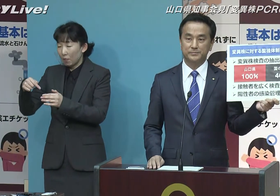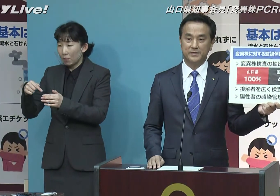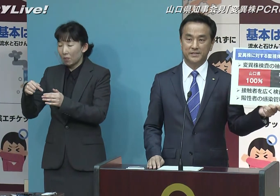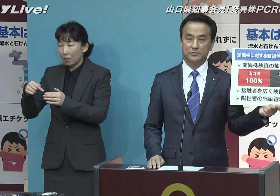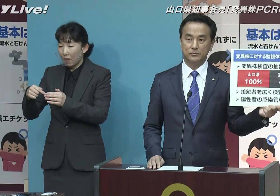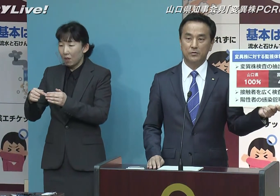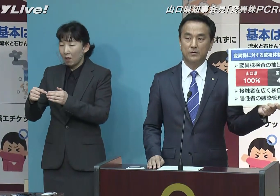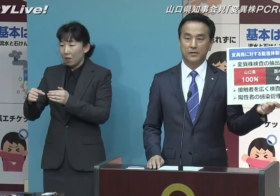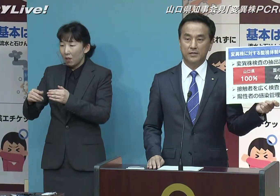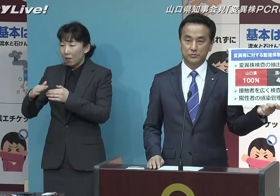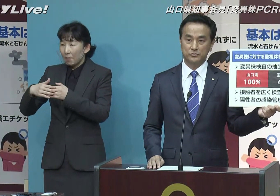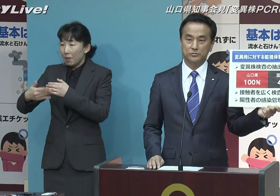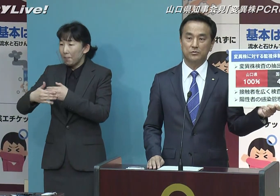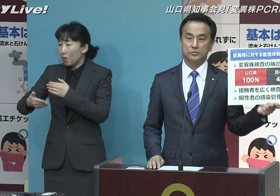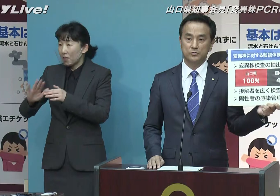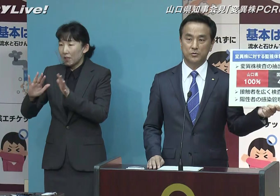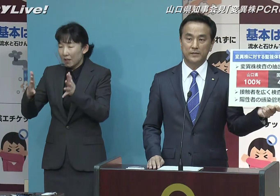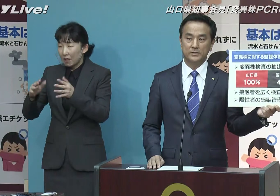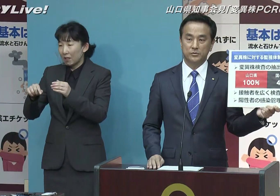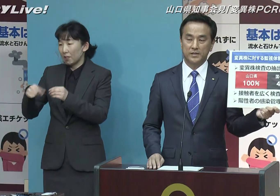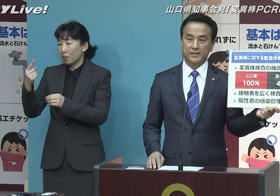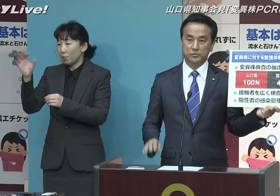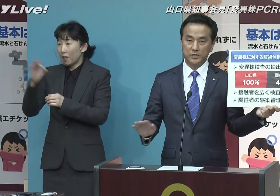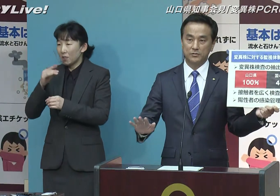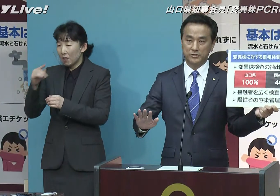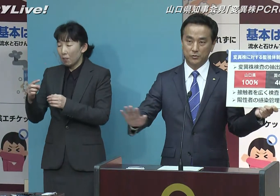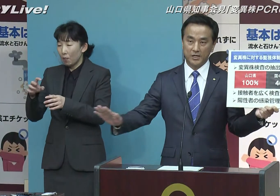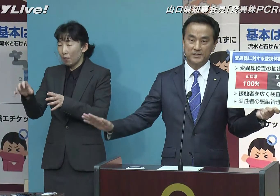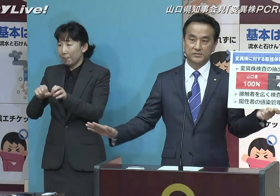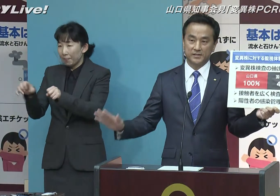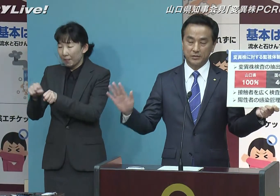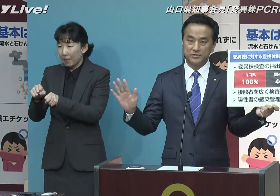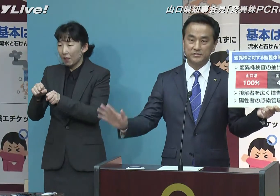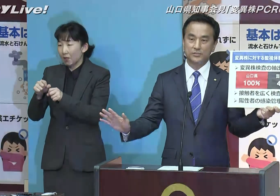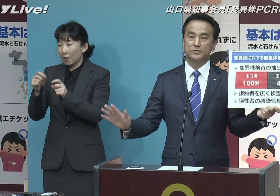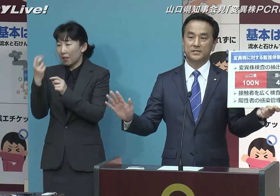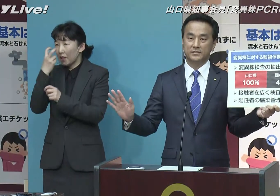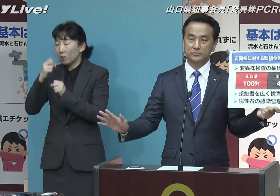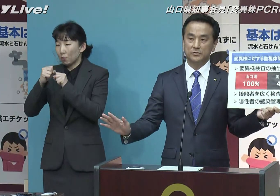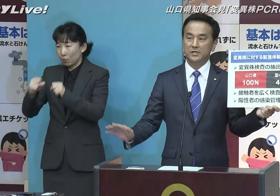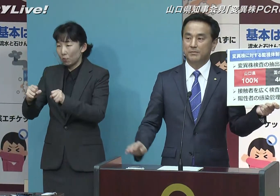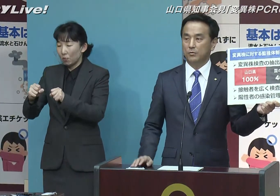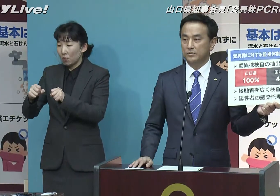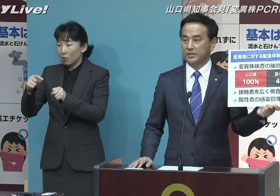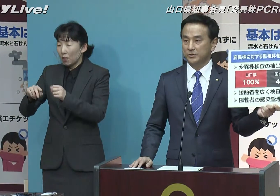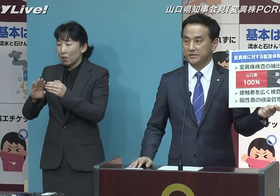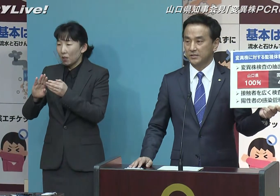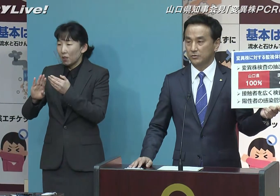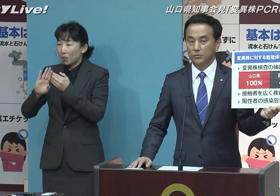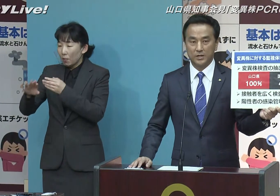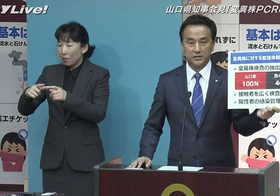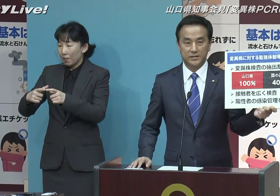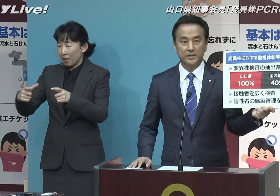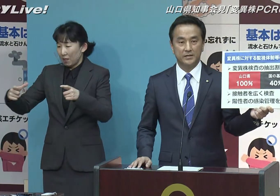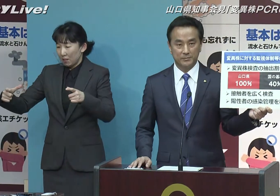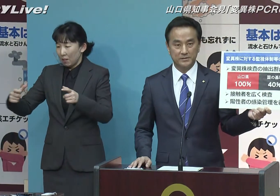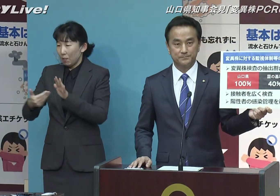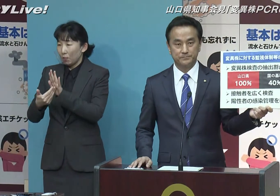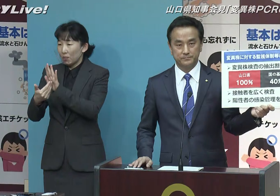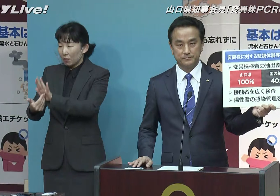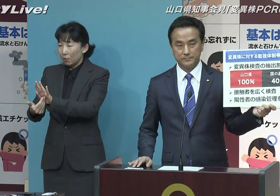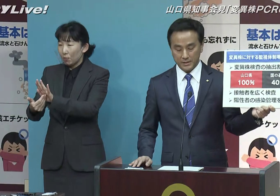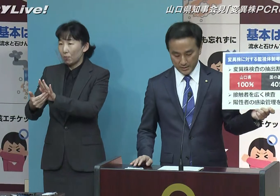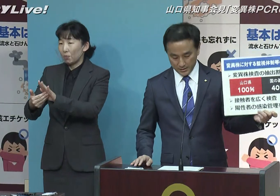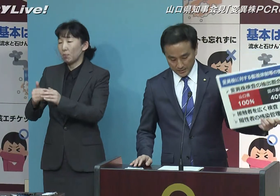ず 100% 把握をするということ、それからそこからの広がりはですね、確実に抑えていく、この2点をしっかりと行っていきます